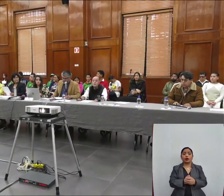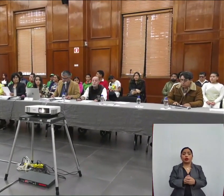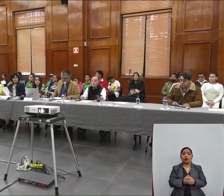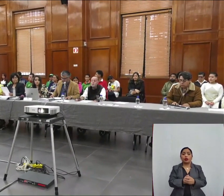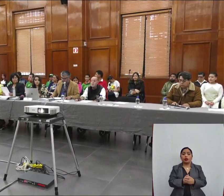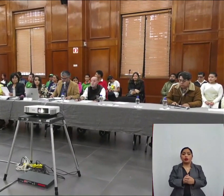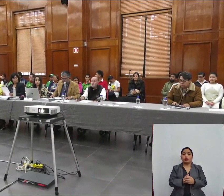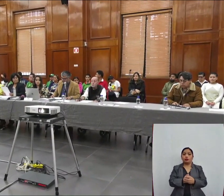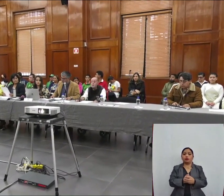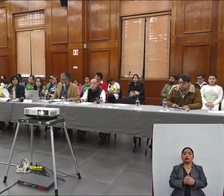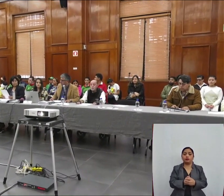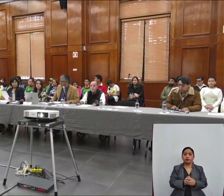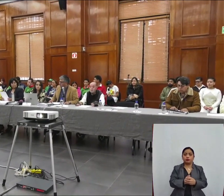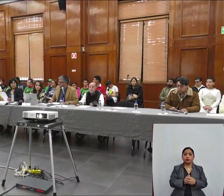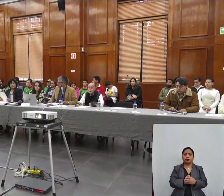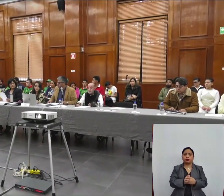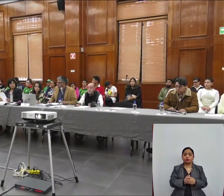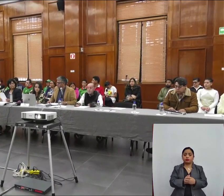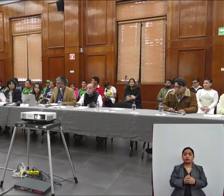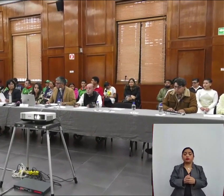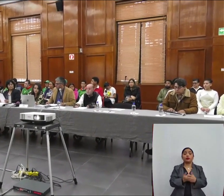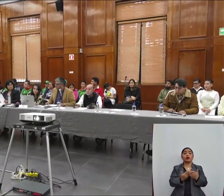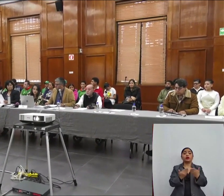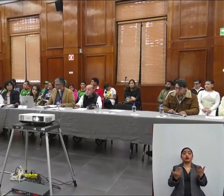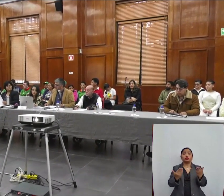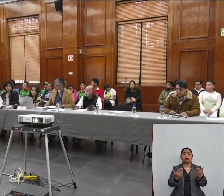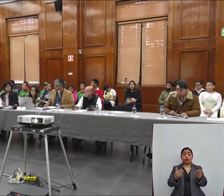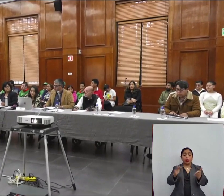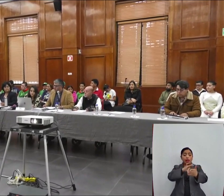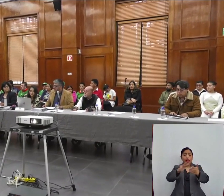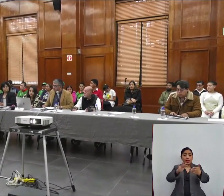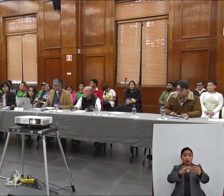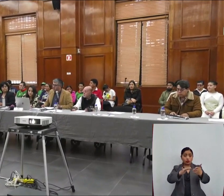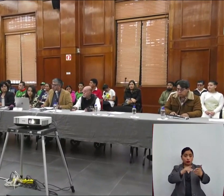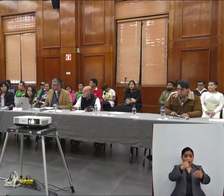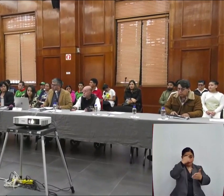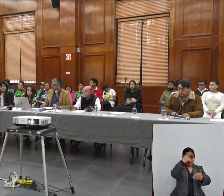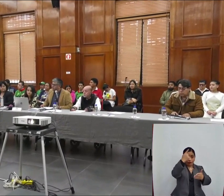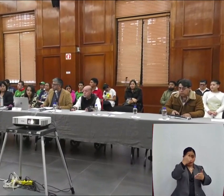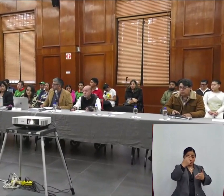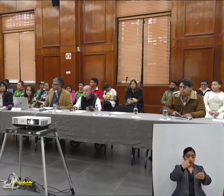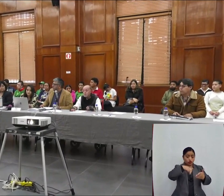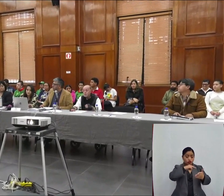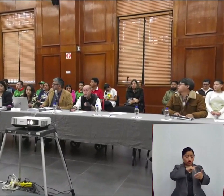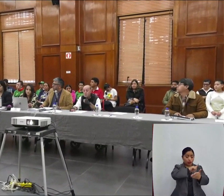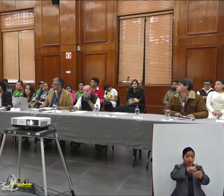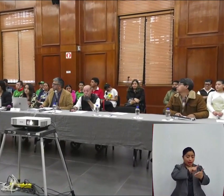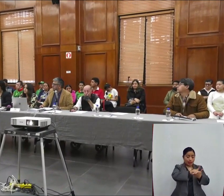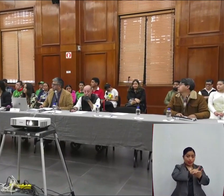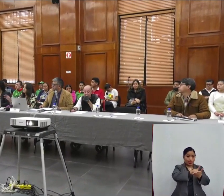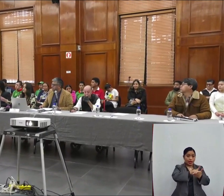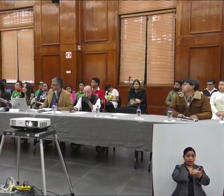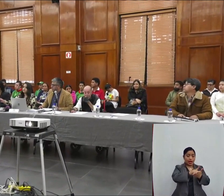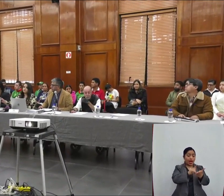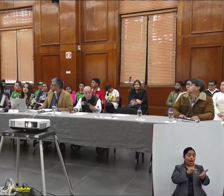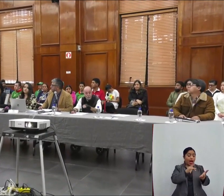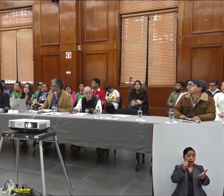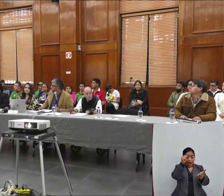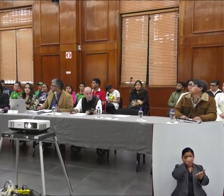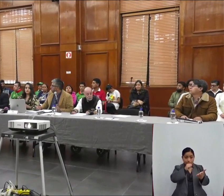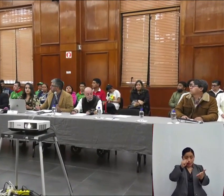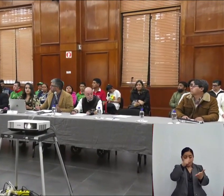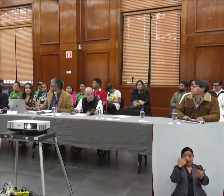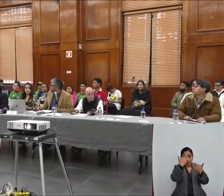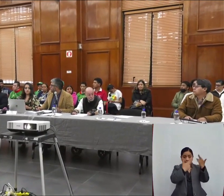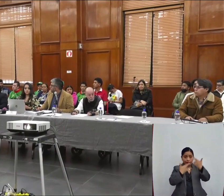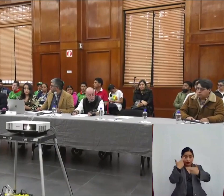por mayoría se acepta el texto de lectura fácil y que a la par estaremos también, si hay alguna duda,